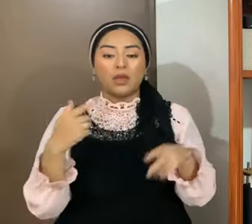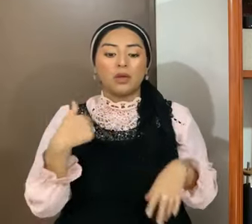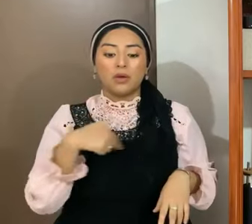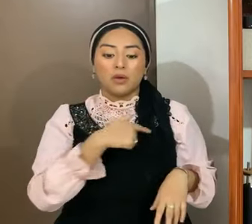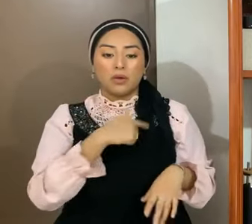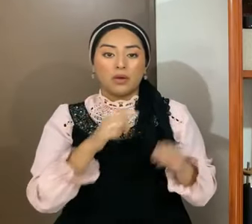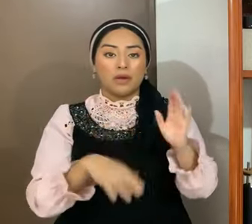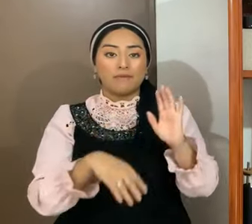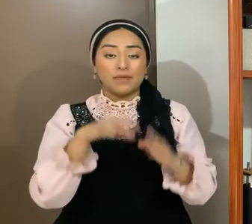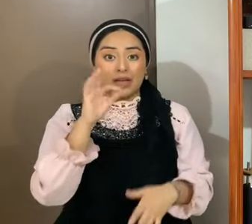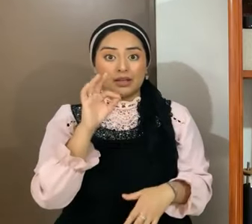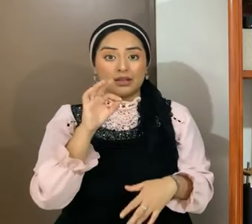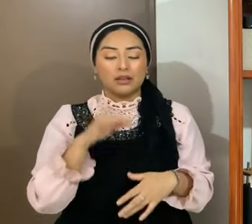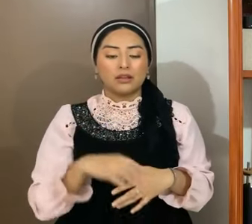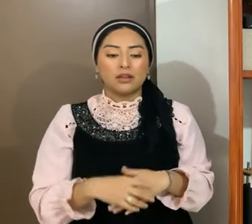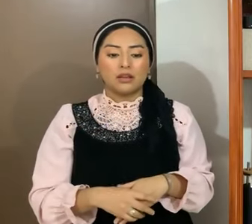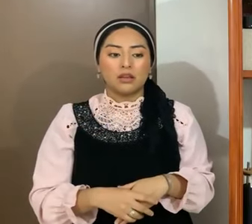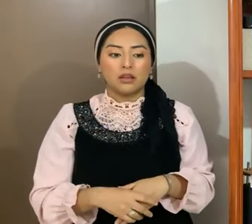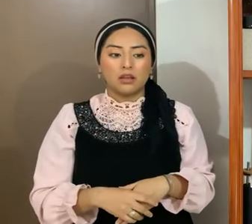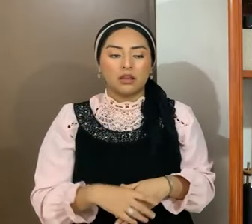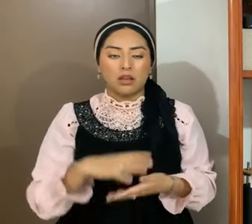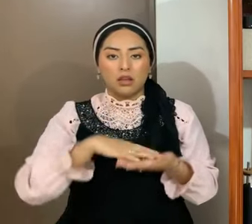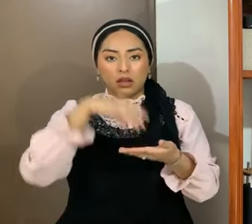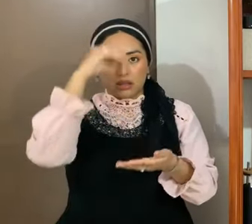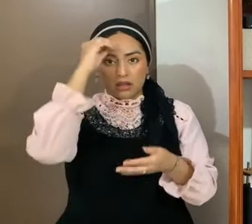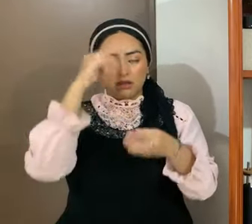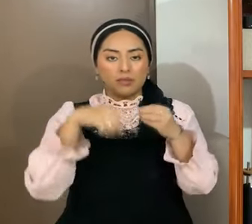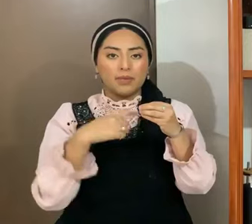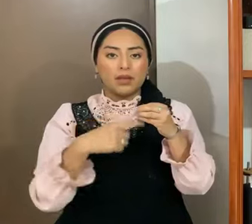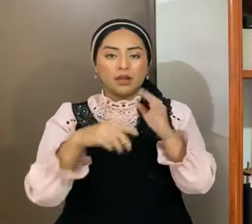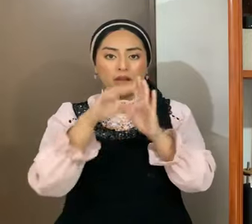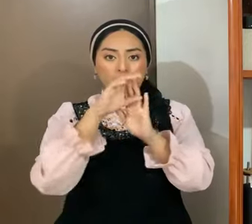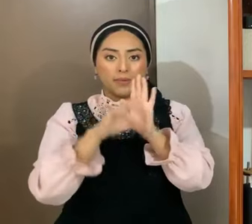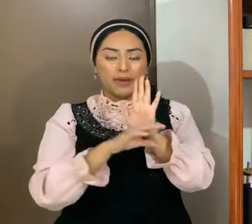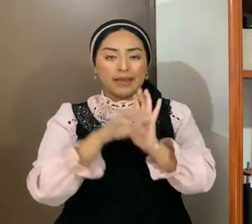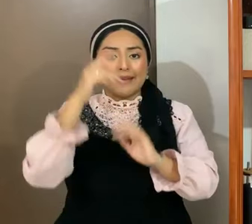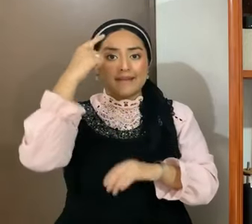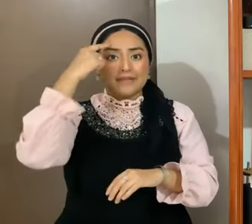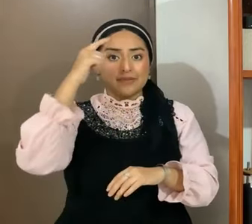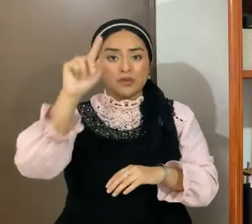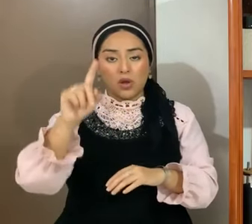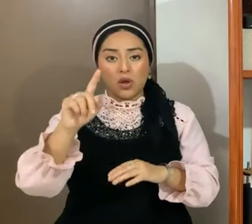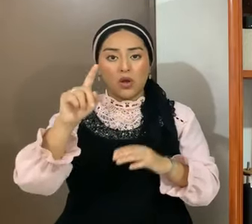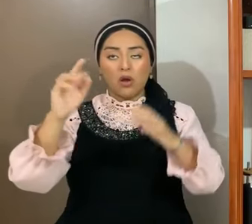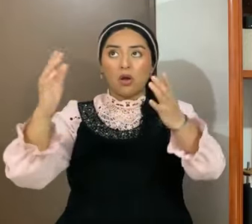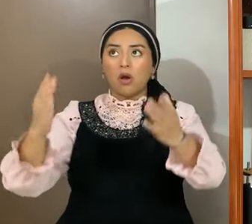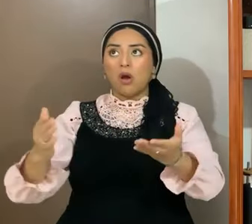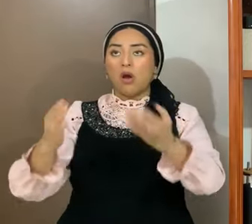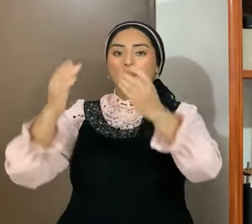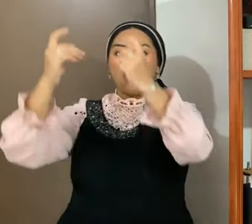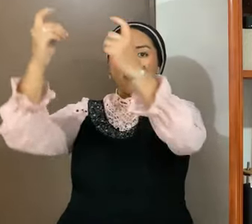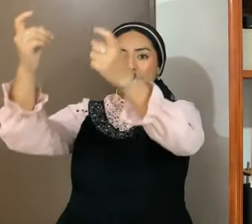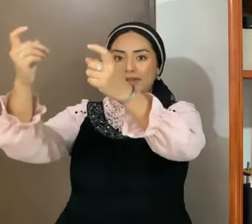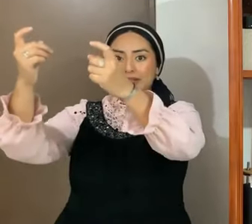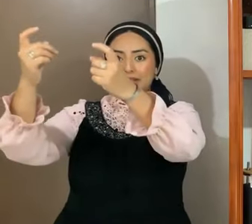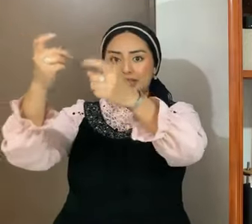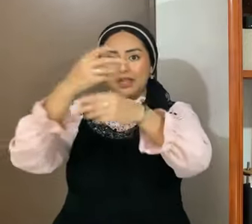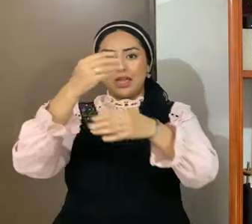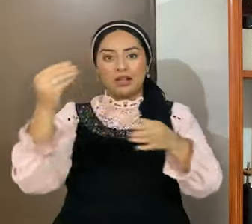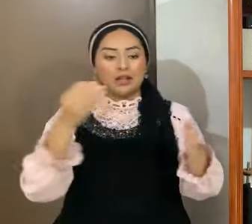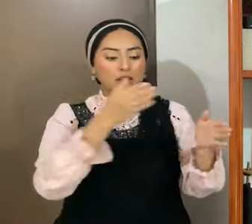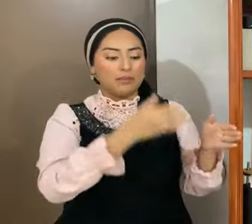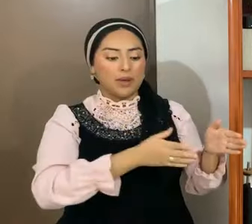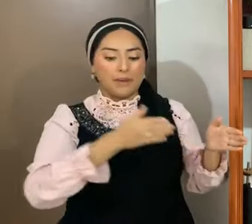entre muchos otros preciosos puntos, los mandamientos para las ofrendas y la clasificación de